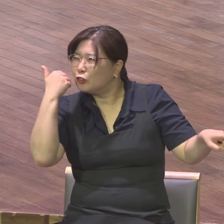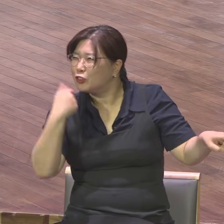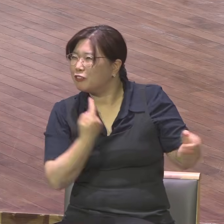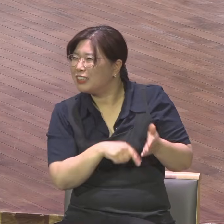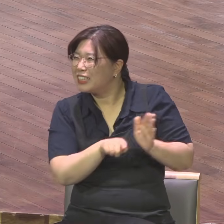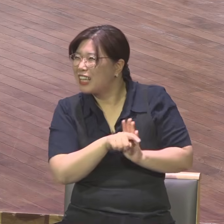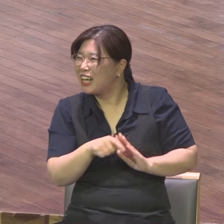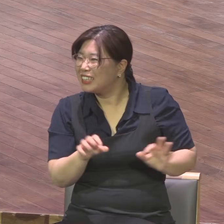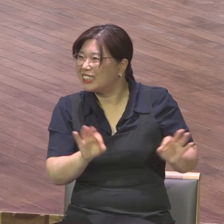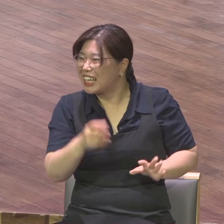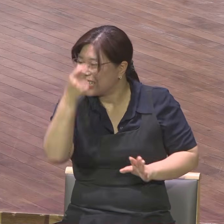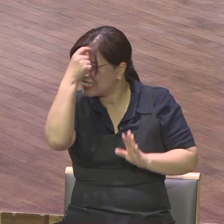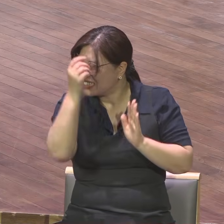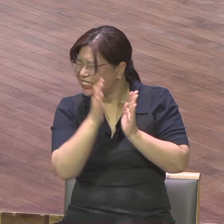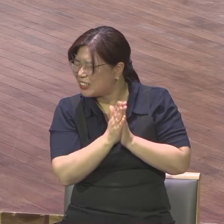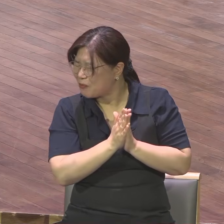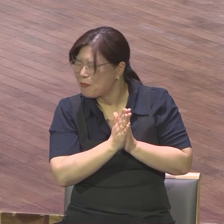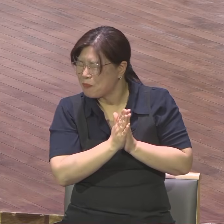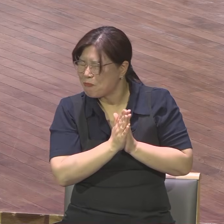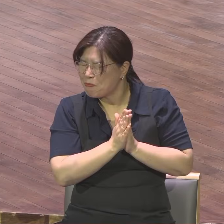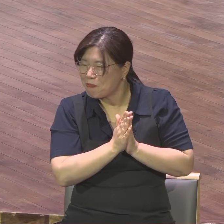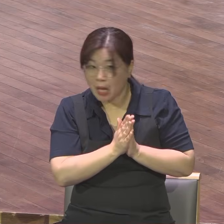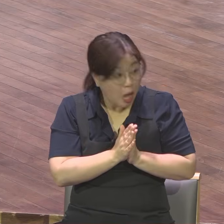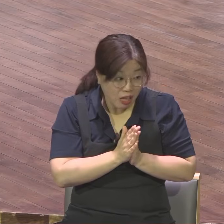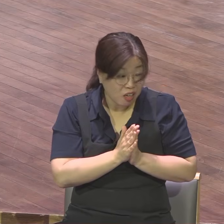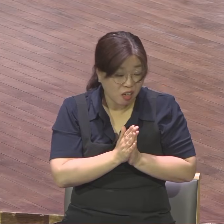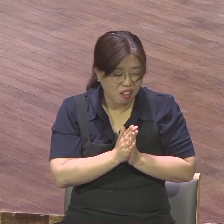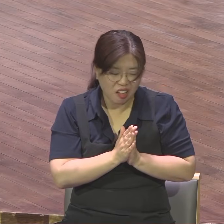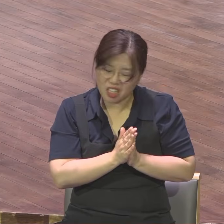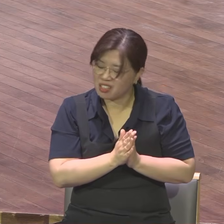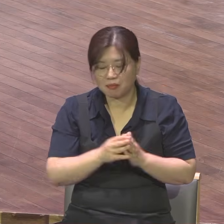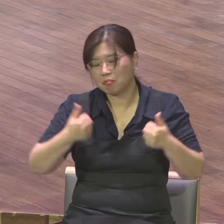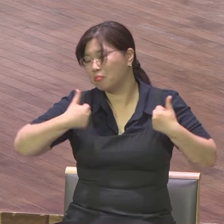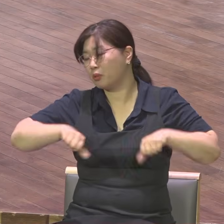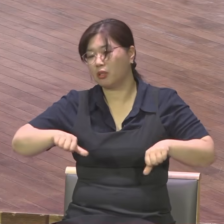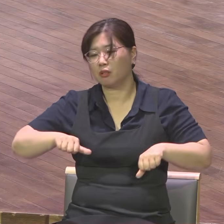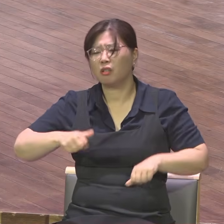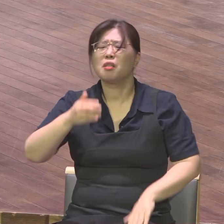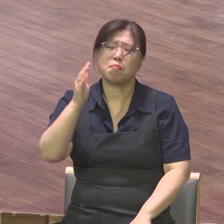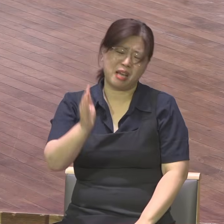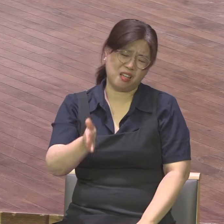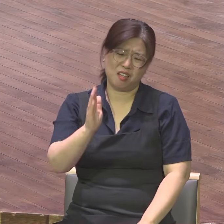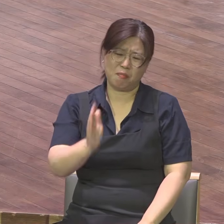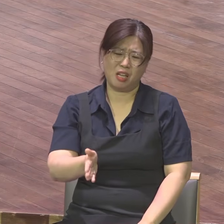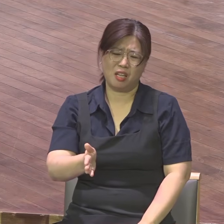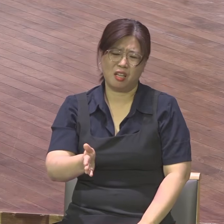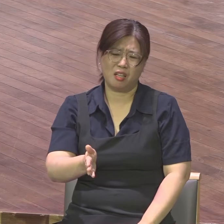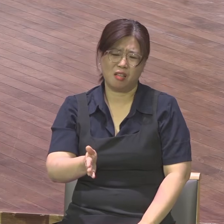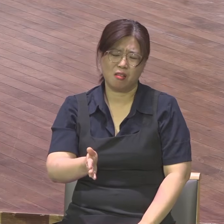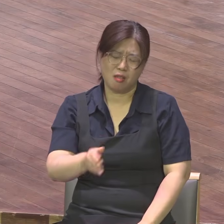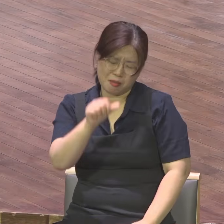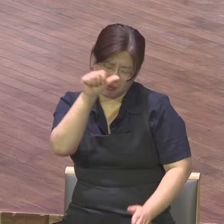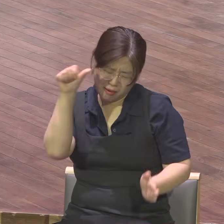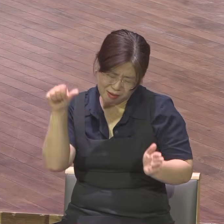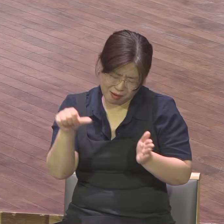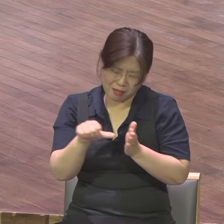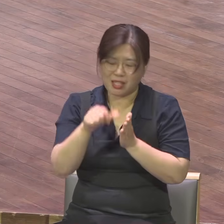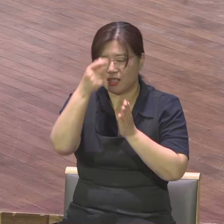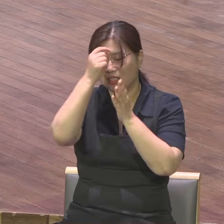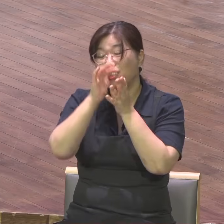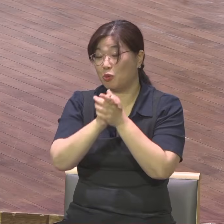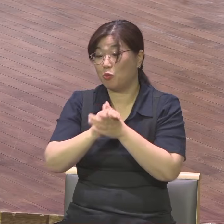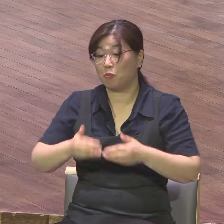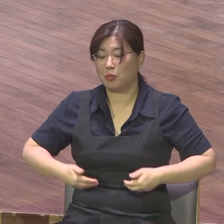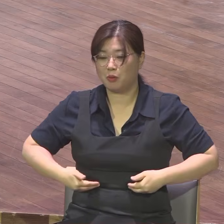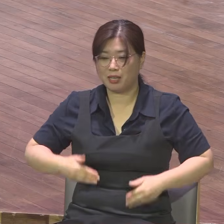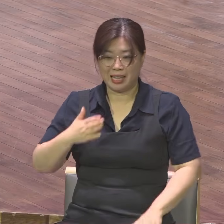볼 때 저 사람 죽어도 해서 안 믿을 인간 같다. 포기하지 말라는 거죠. 제가요 제 친구들을 안 믿는